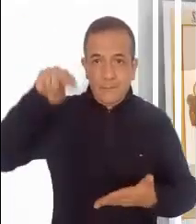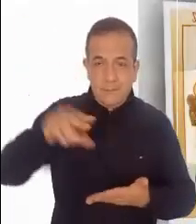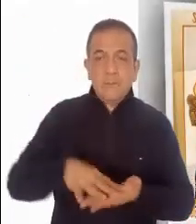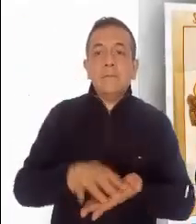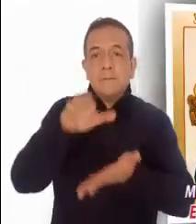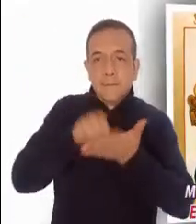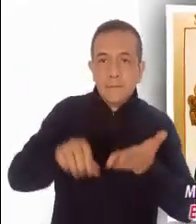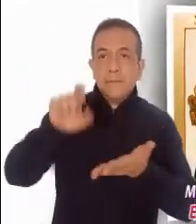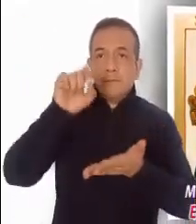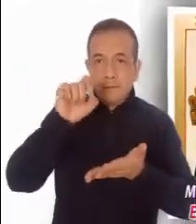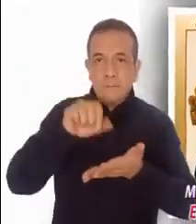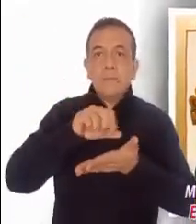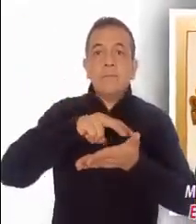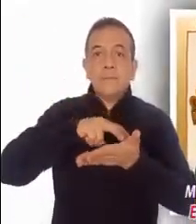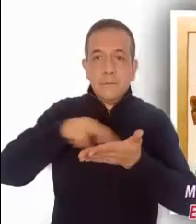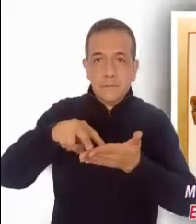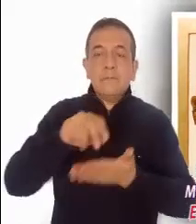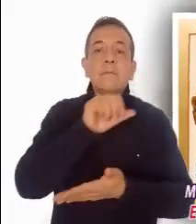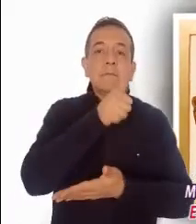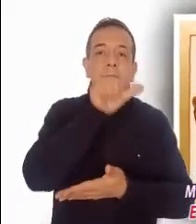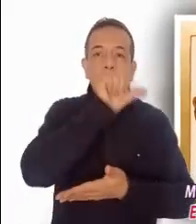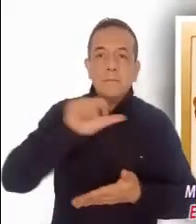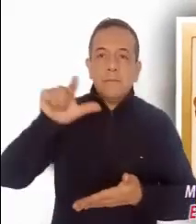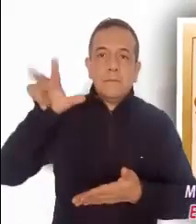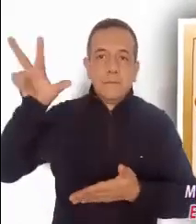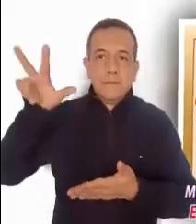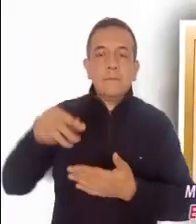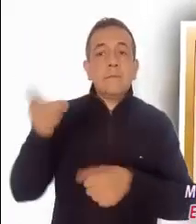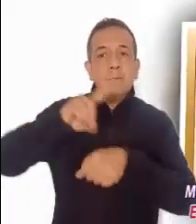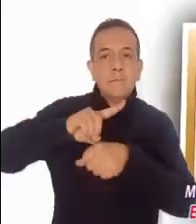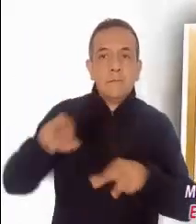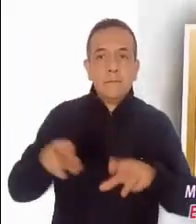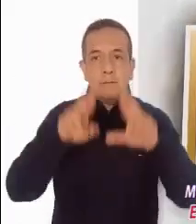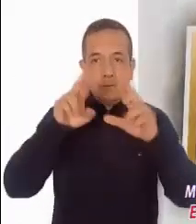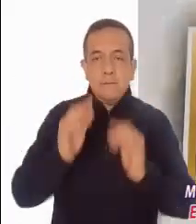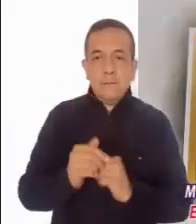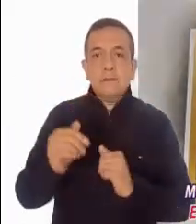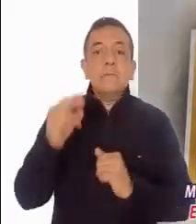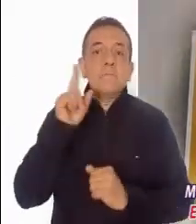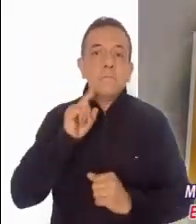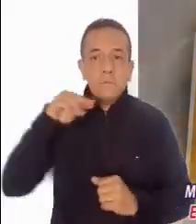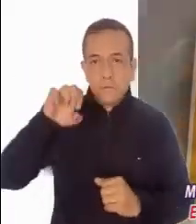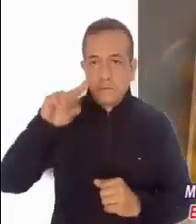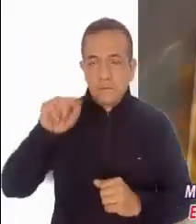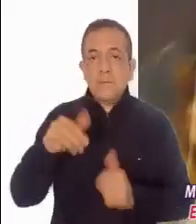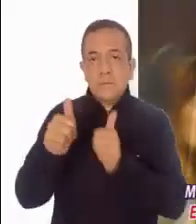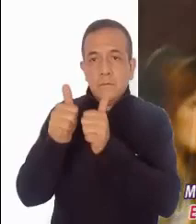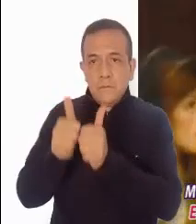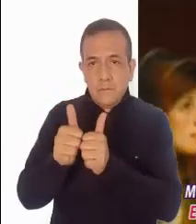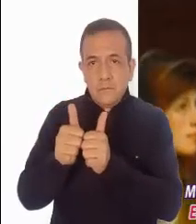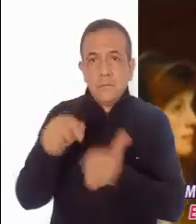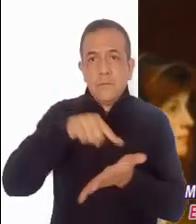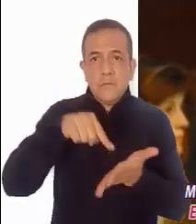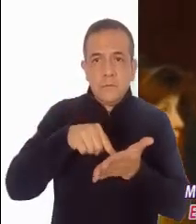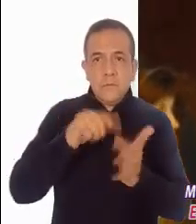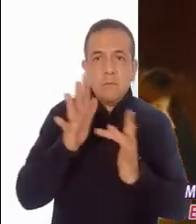Juan 20, 11, 18. El día de la resurrección, María se había quedado llorando junto al sepulcro de